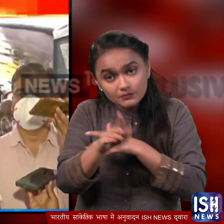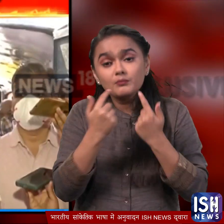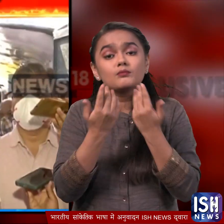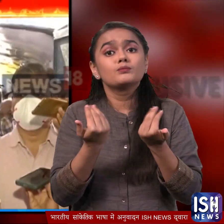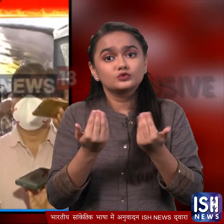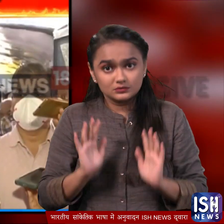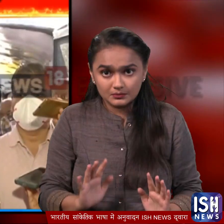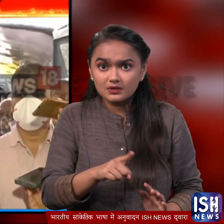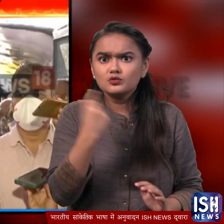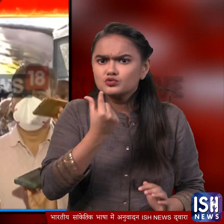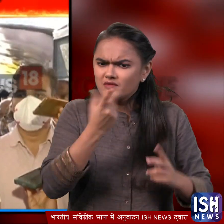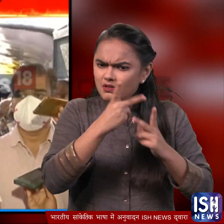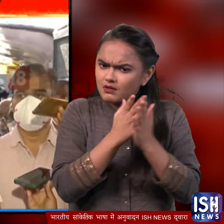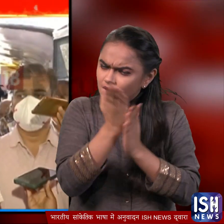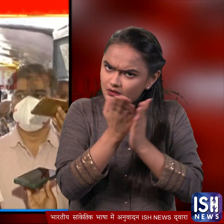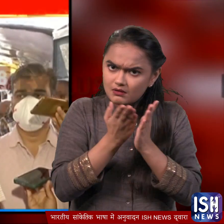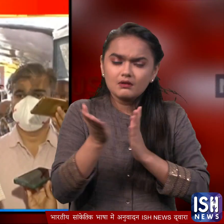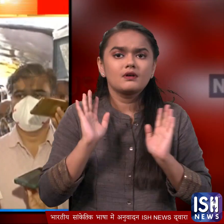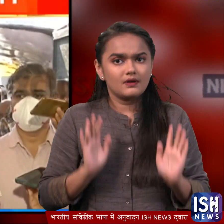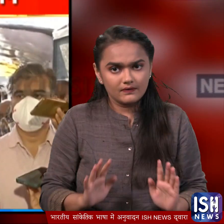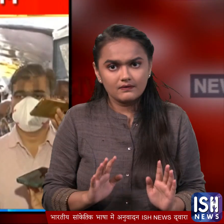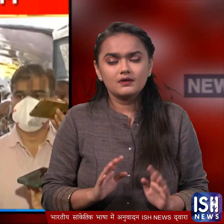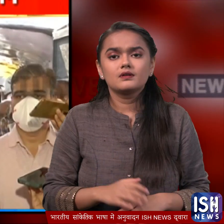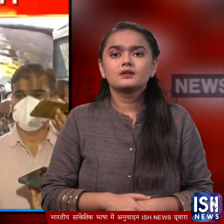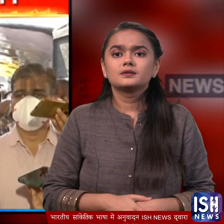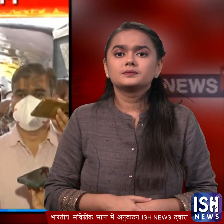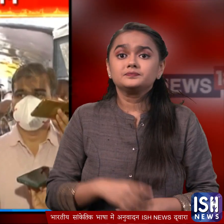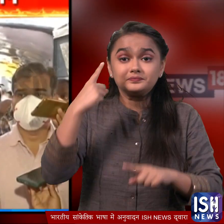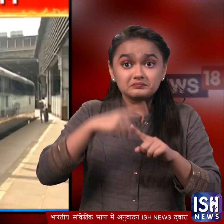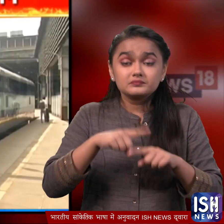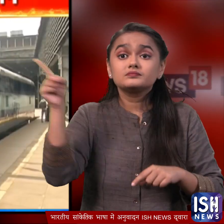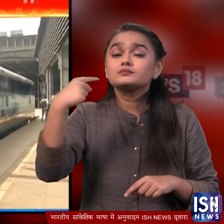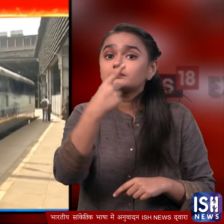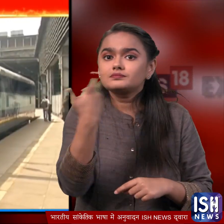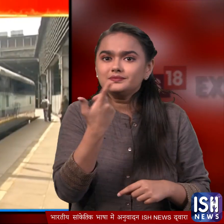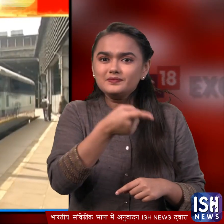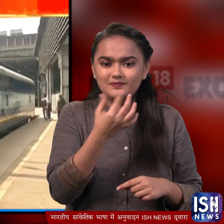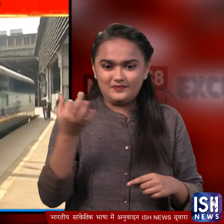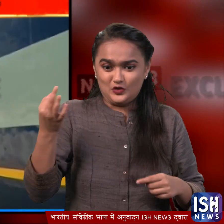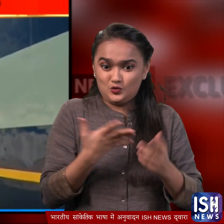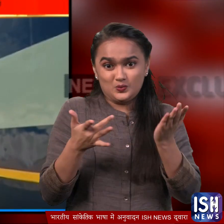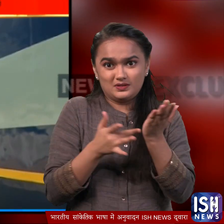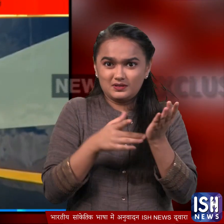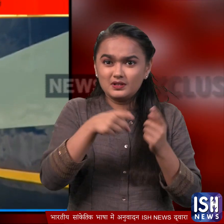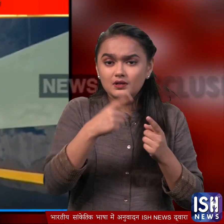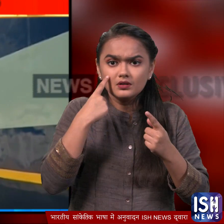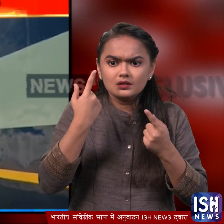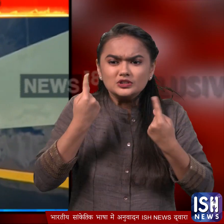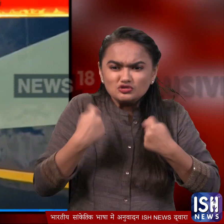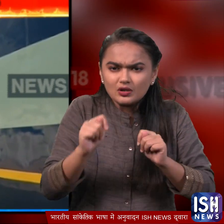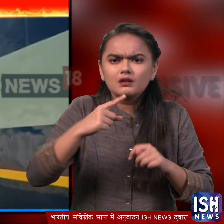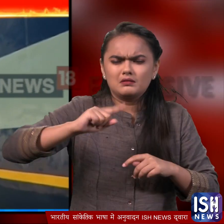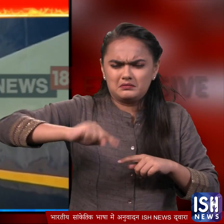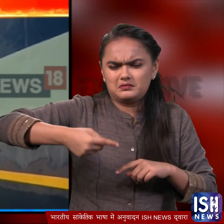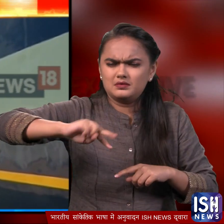कंपोनेंट्स के ट्रांसपोर्टेशन के लिए भी यूजफुल होगा, पार्सल ट्रांसपोर्टेशन के लिए भी बहुत यूजफुल होगा। बताया जा रहा है कि इस हाईटेक कोच का ट्रायल 1-2 दिन